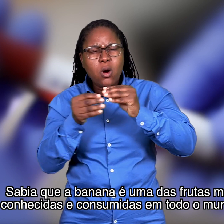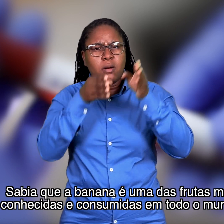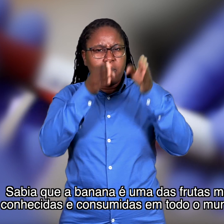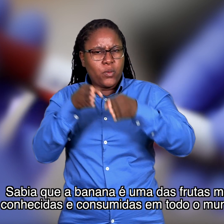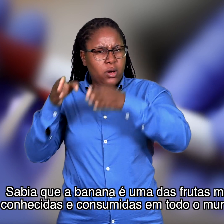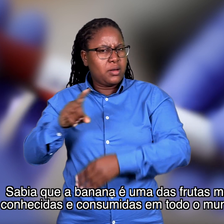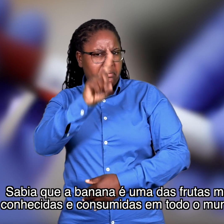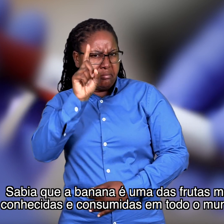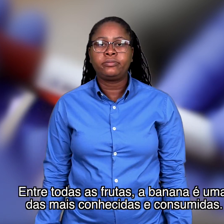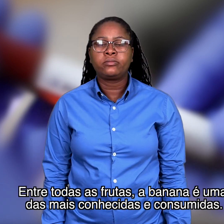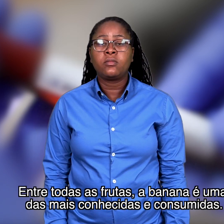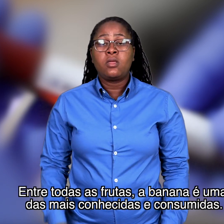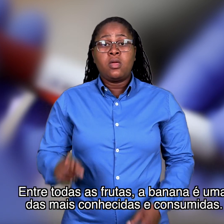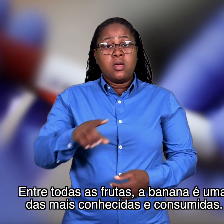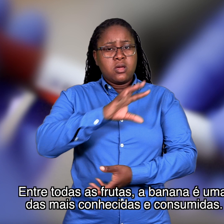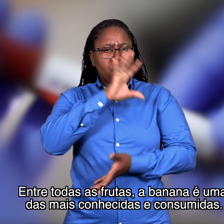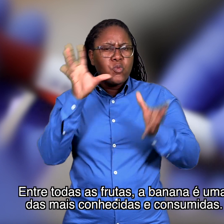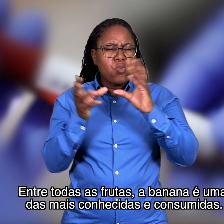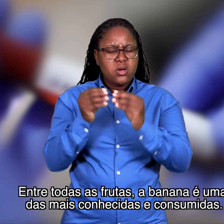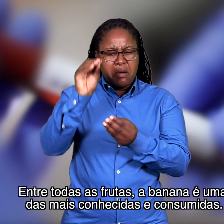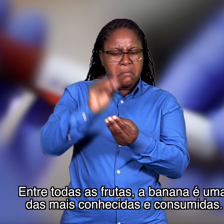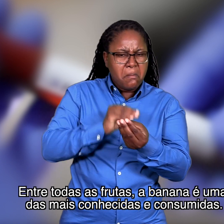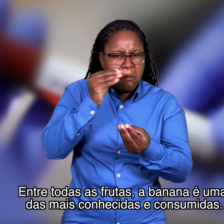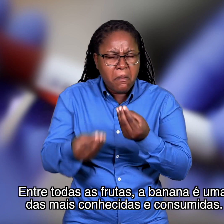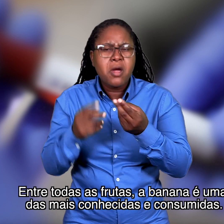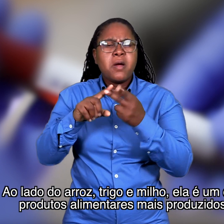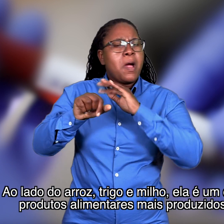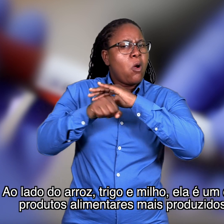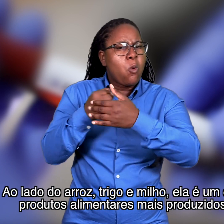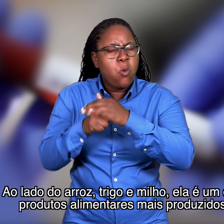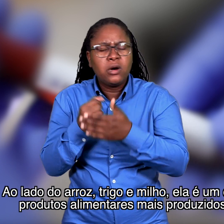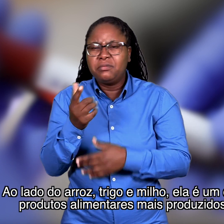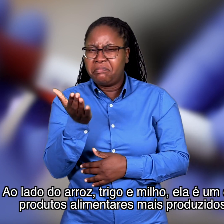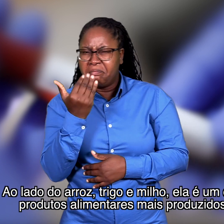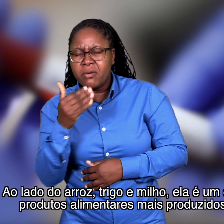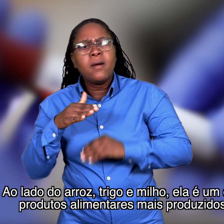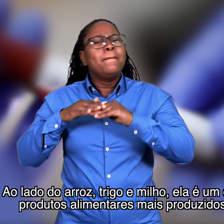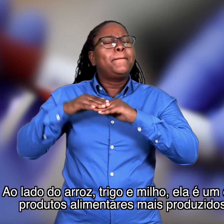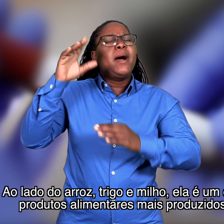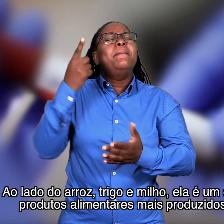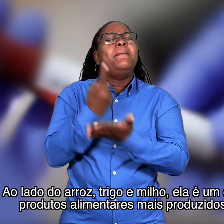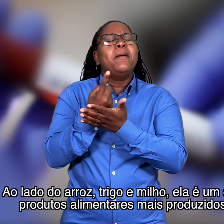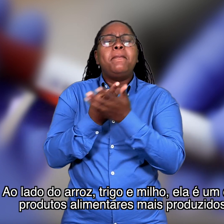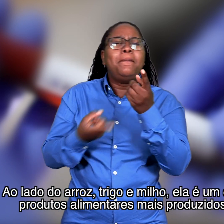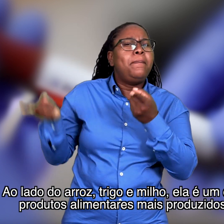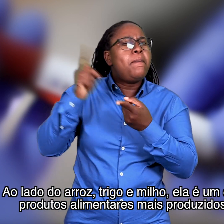é uma das mais conhecidas e consumidas. Ao lado do arroz, trigo, milho, ela é um dos produtos